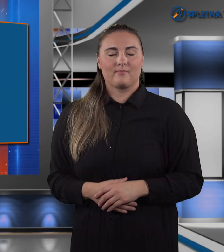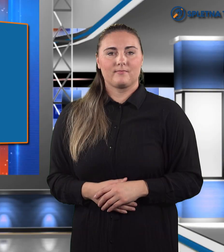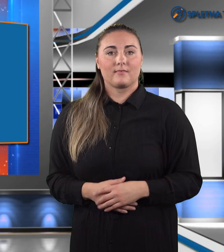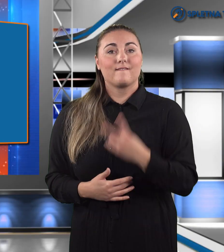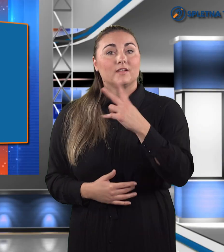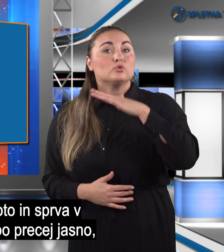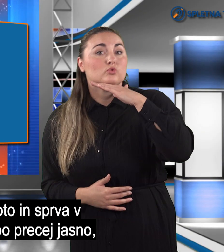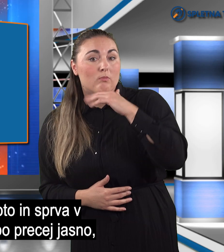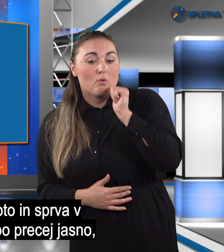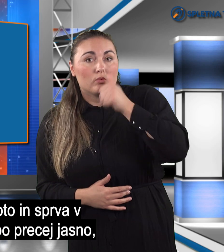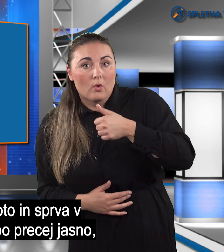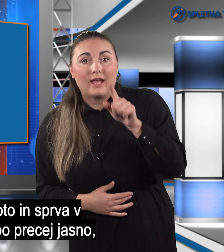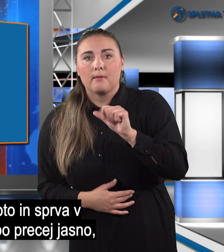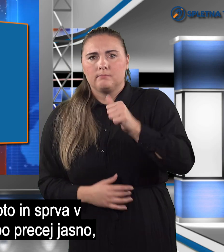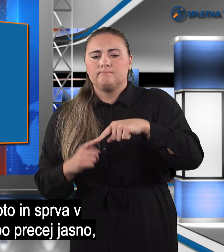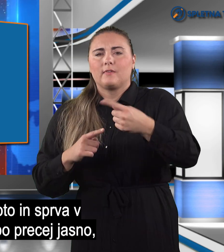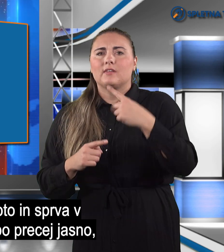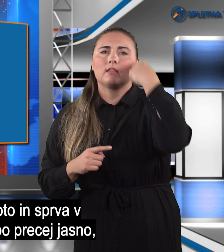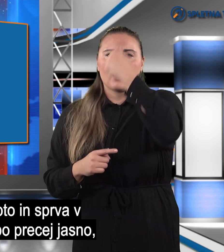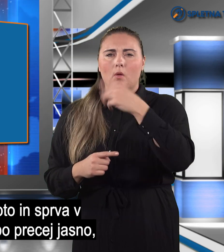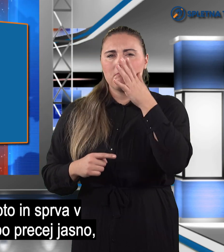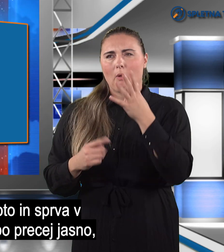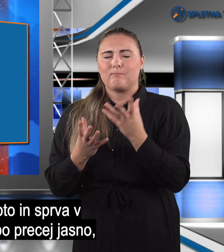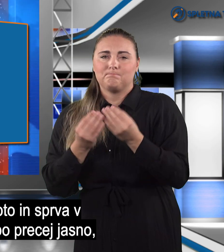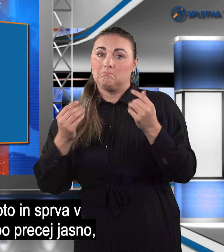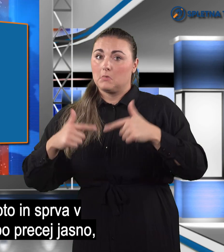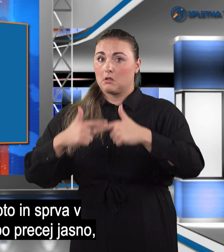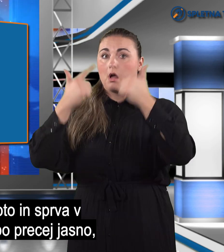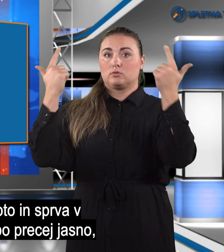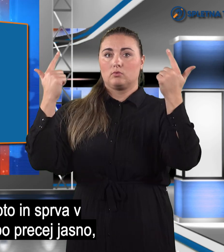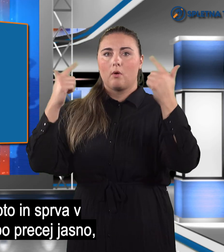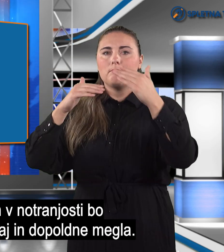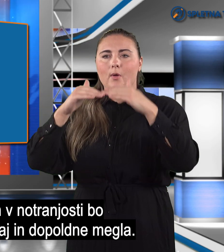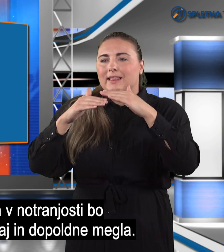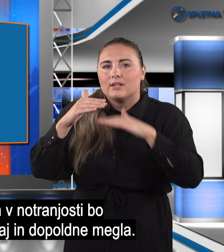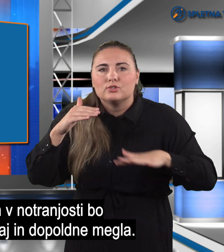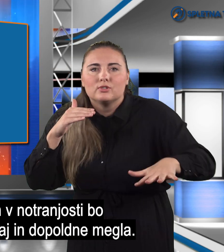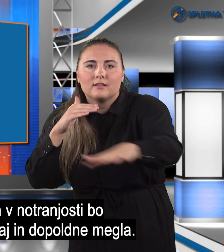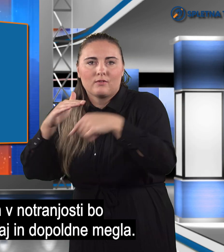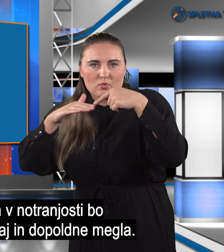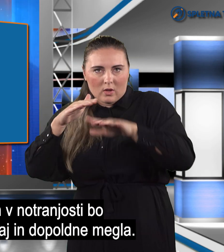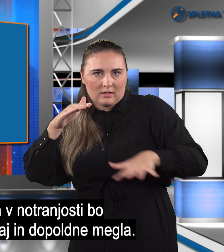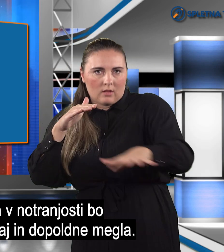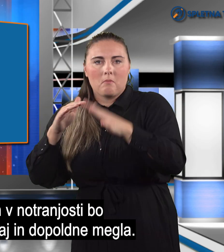V soboto in sprva v nedeljo bo precej jasno. Po nižinah v notranjosti bo predvsem zjutraj in dopoldne